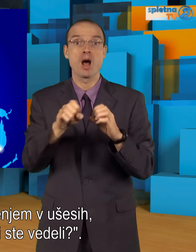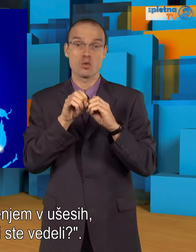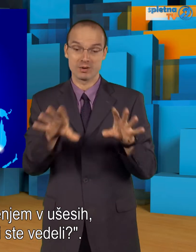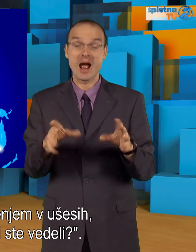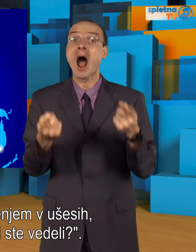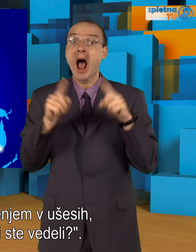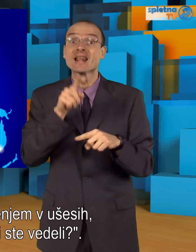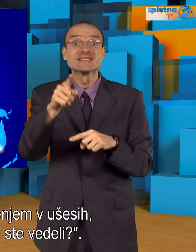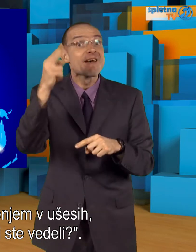vedeli.